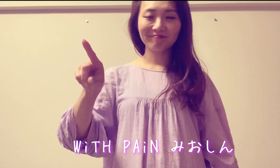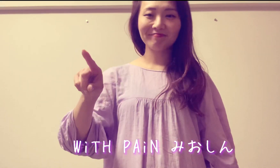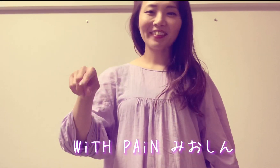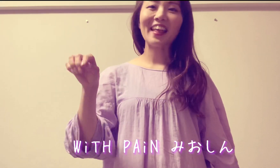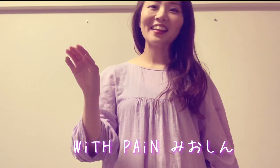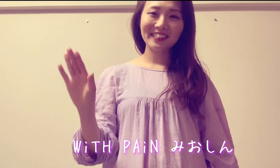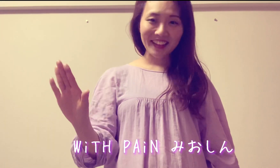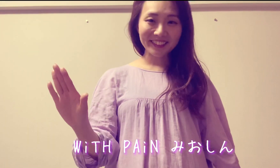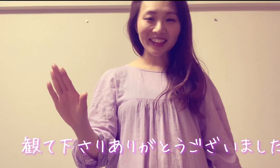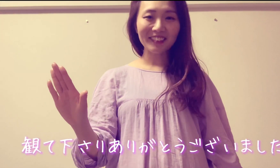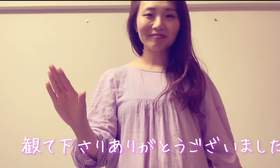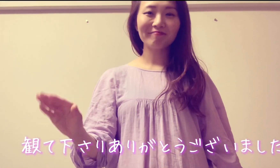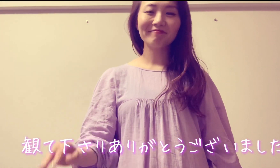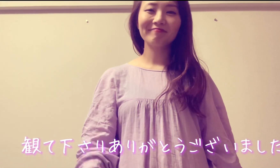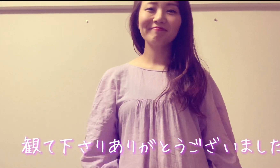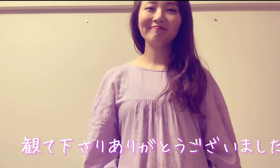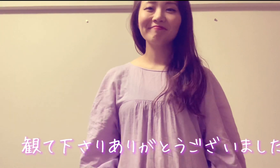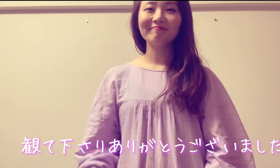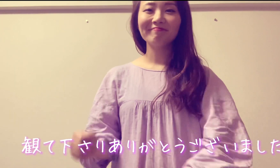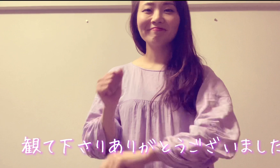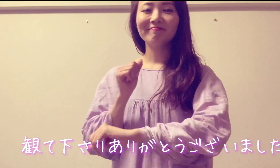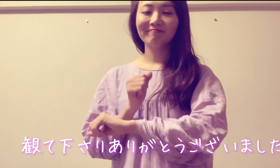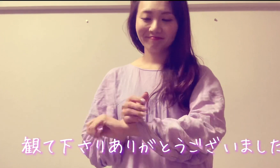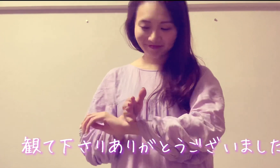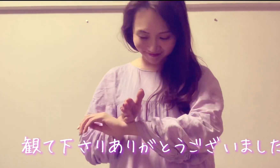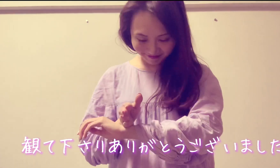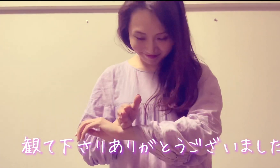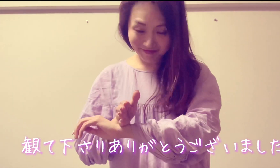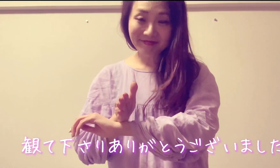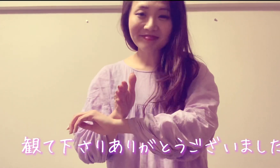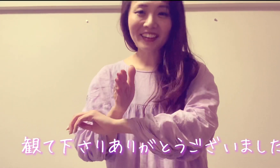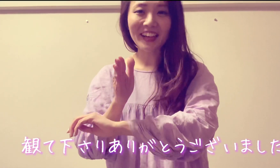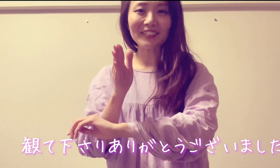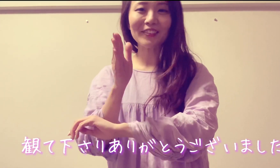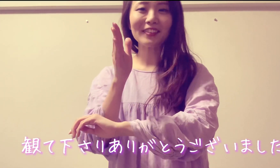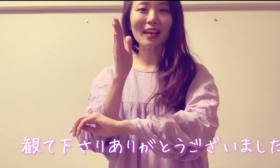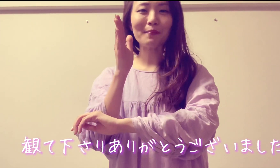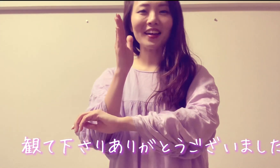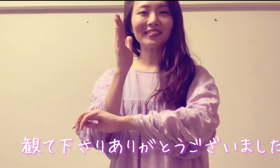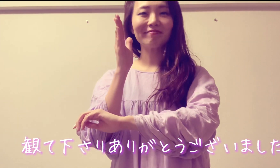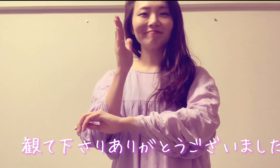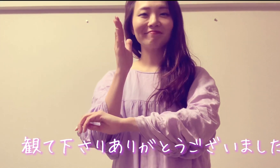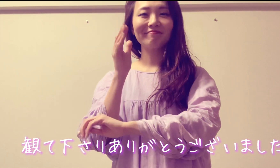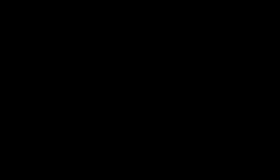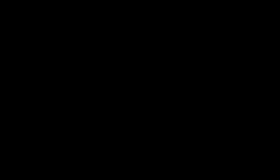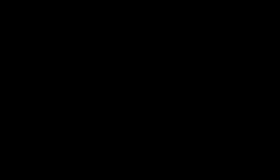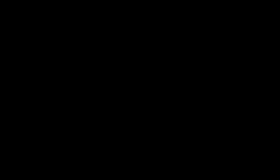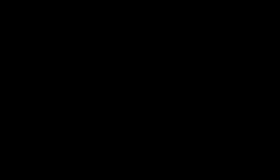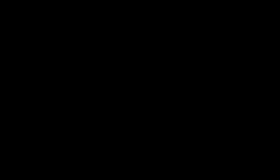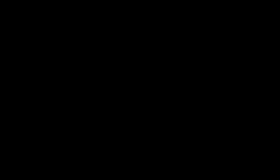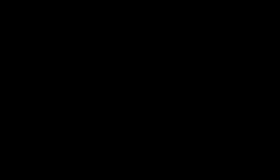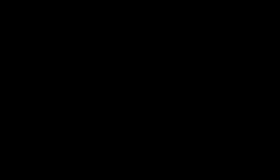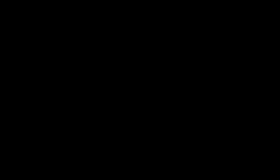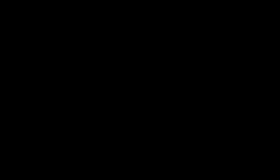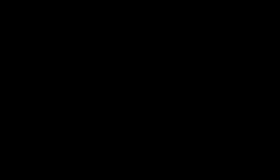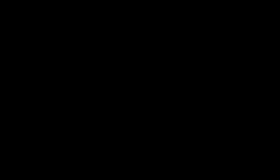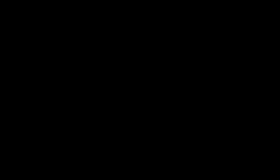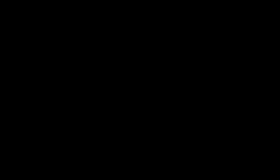どこにいても無意味に思える